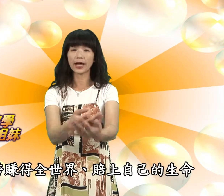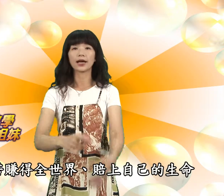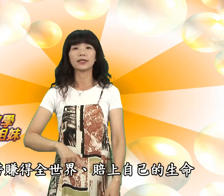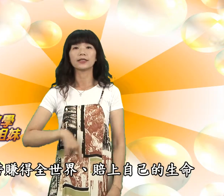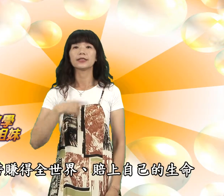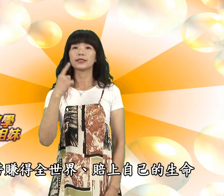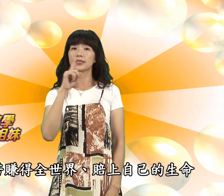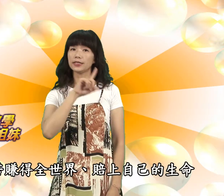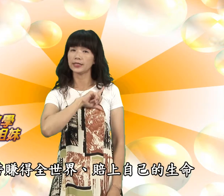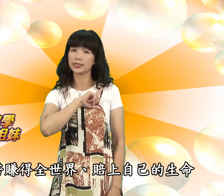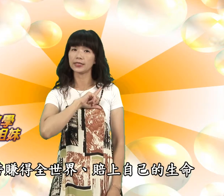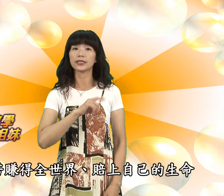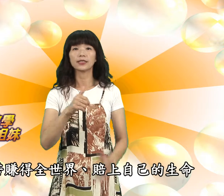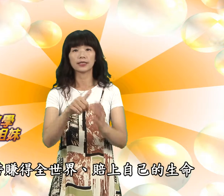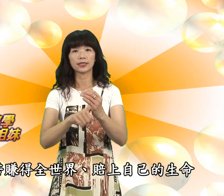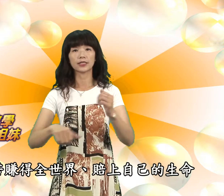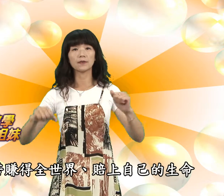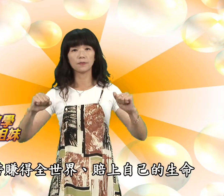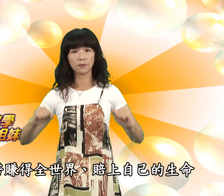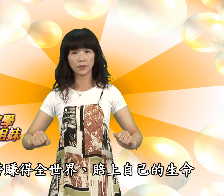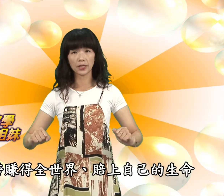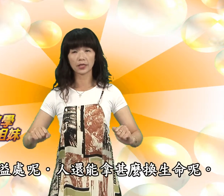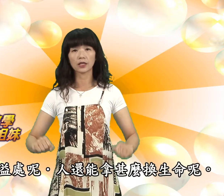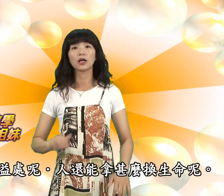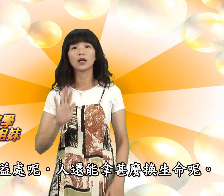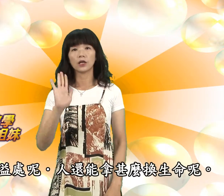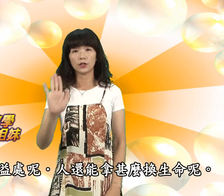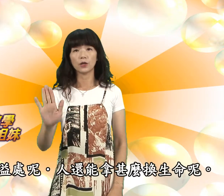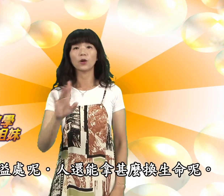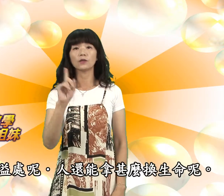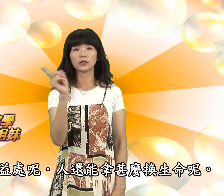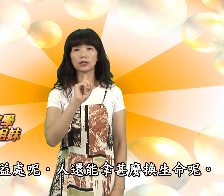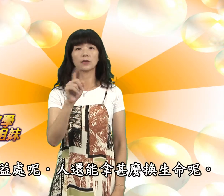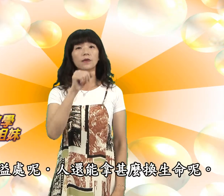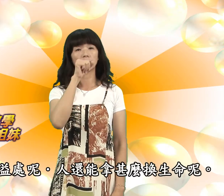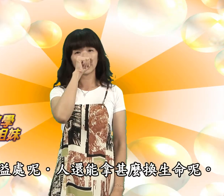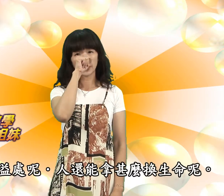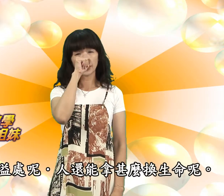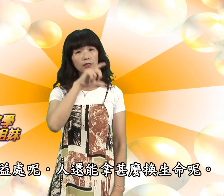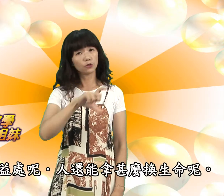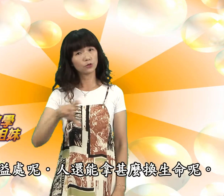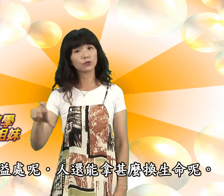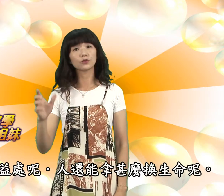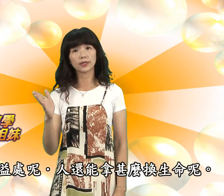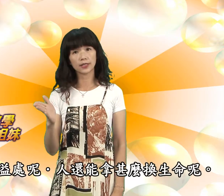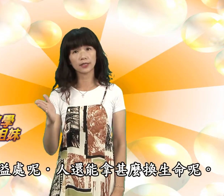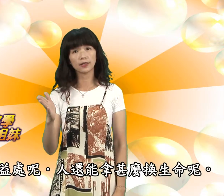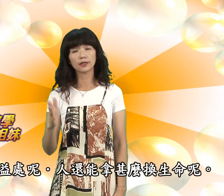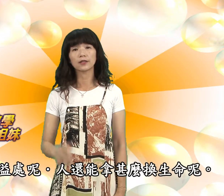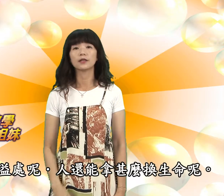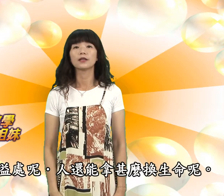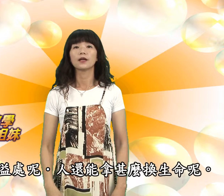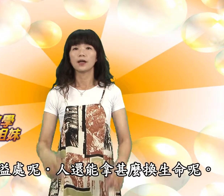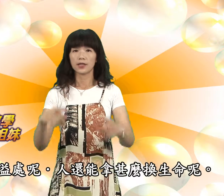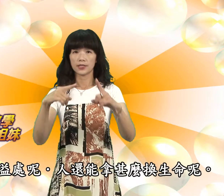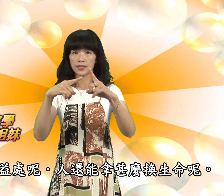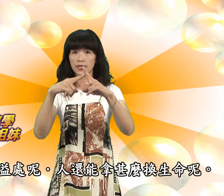上自己的生命，有什么益处呢？